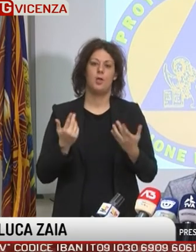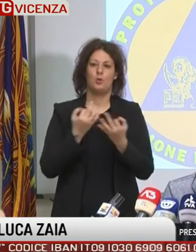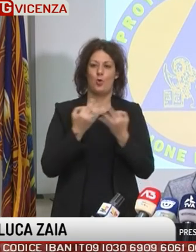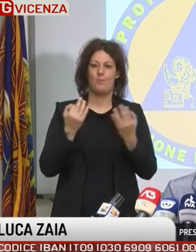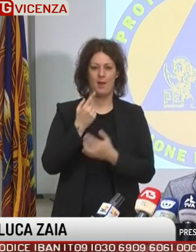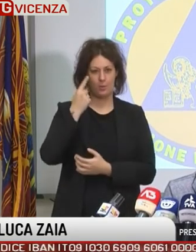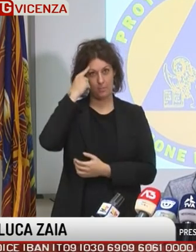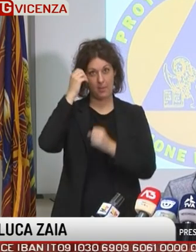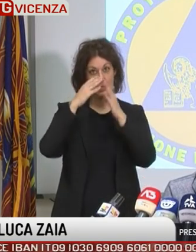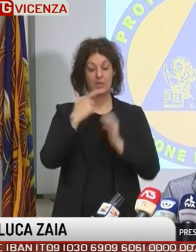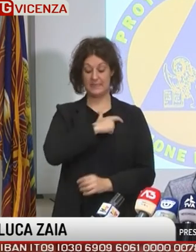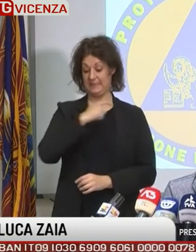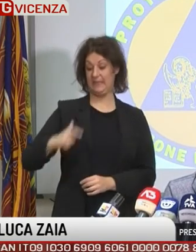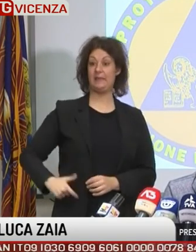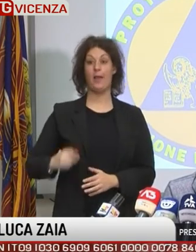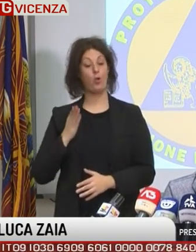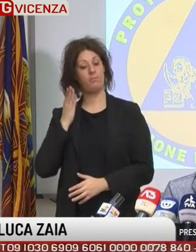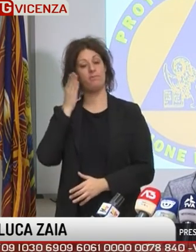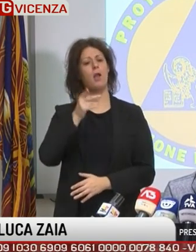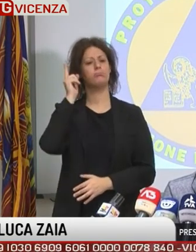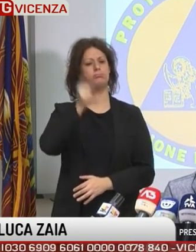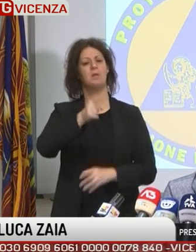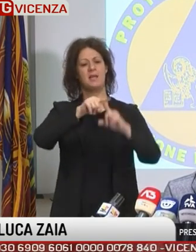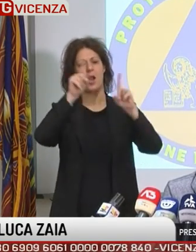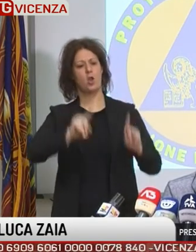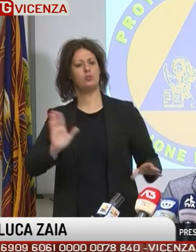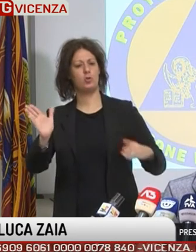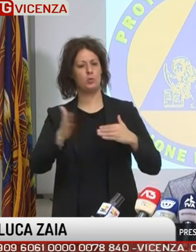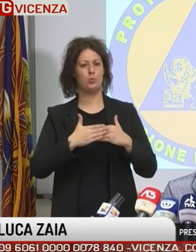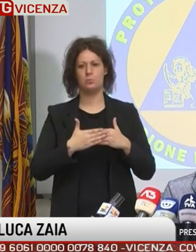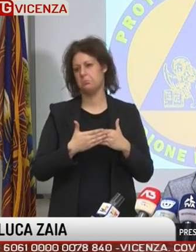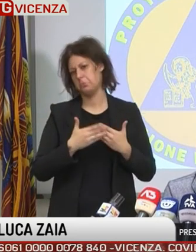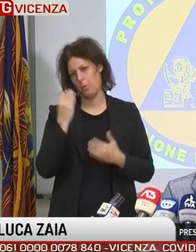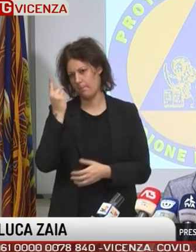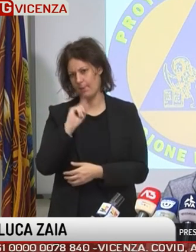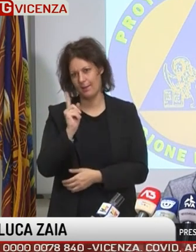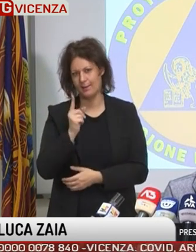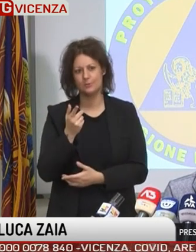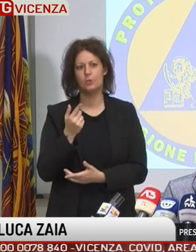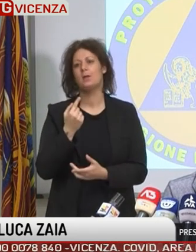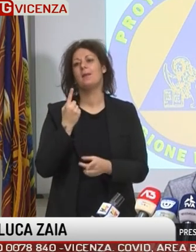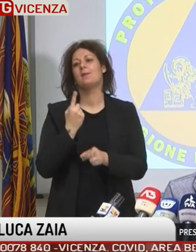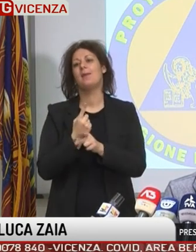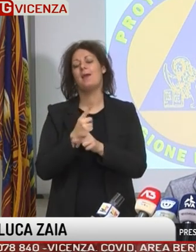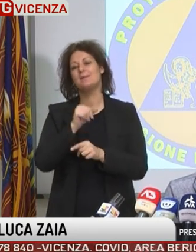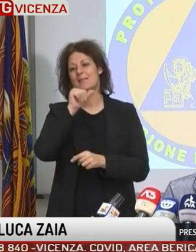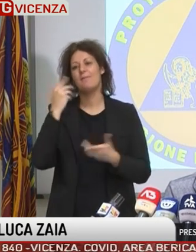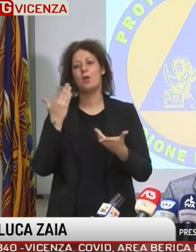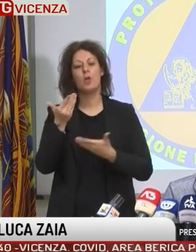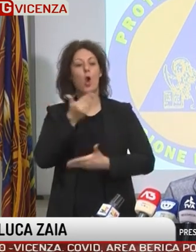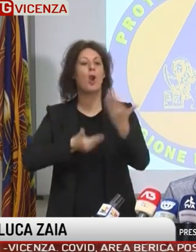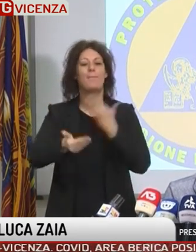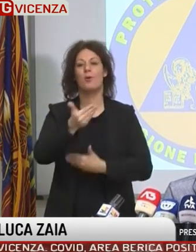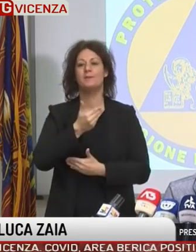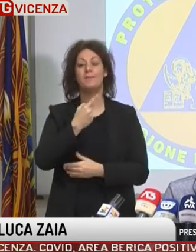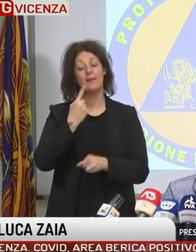a far chiudere negozi ma ci sarà sicuramente la volontà di far capire in maniera collaborativa che sei troppa gente dentro